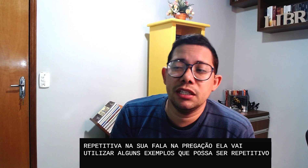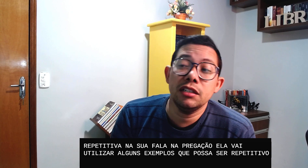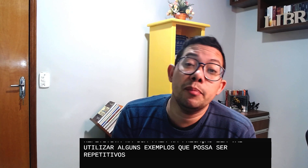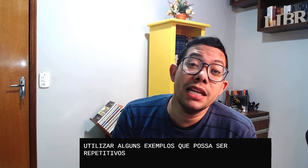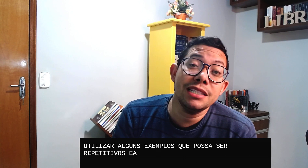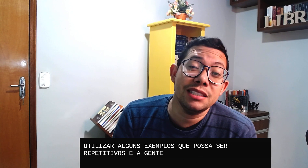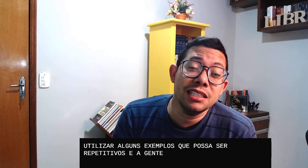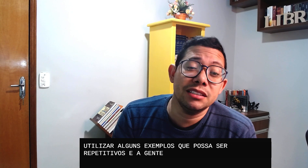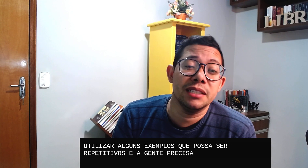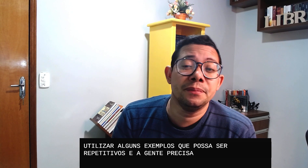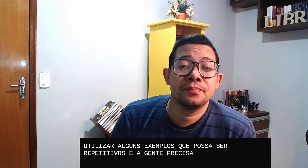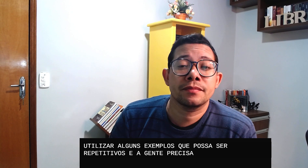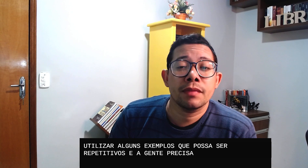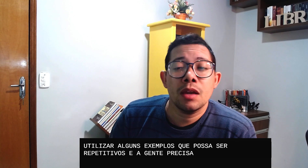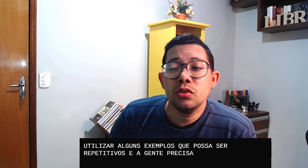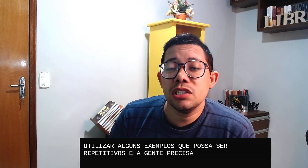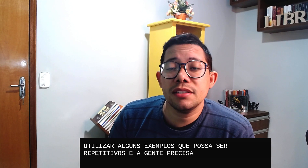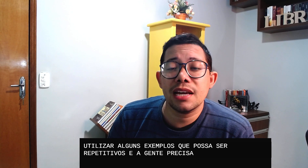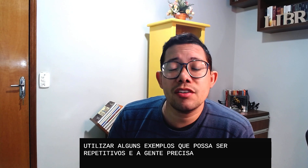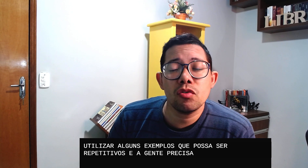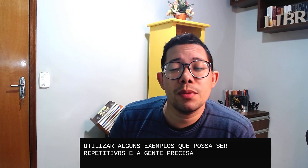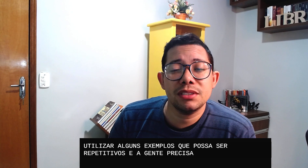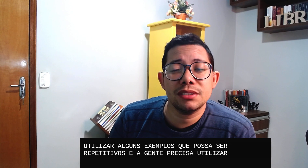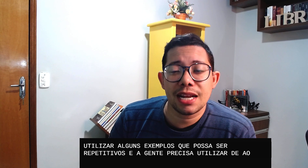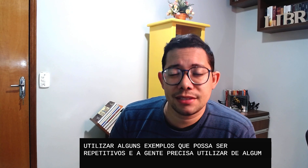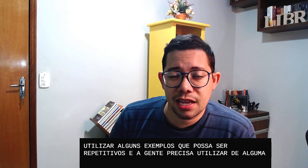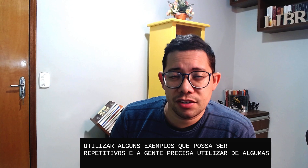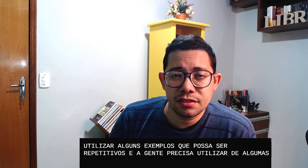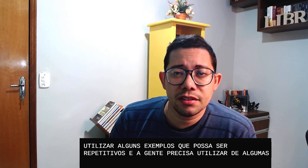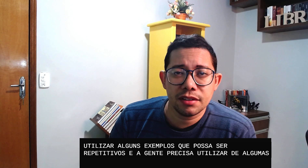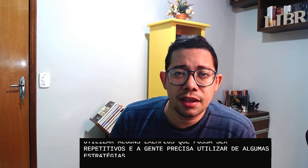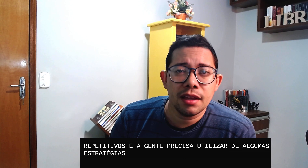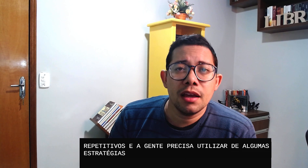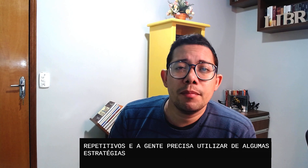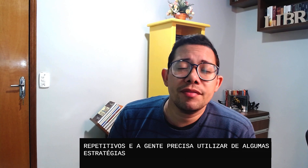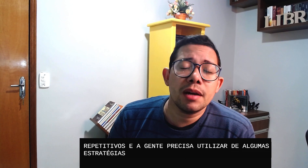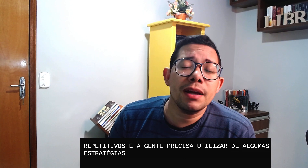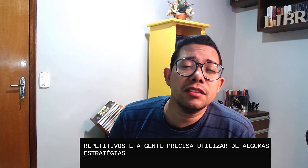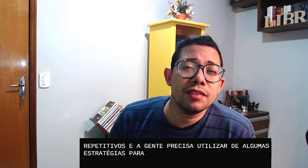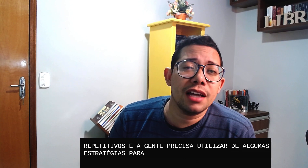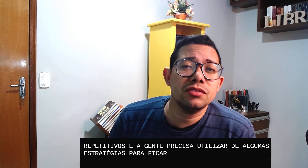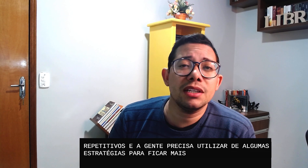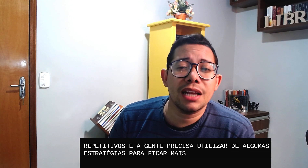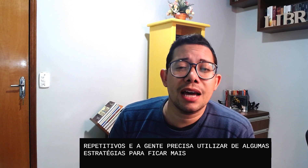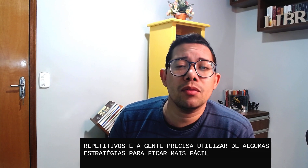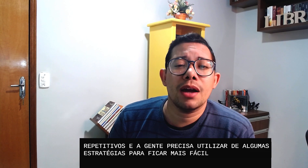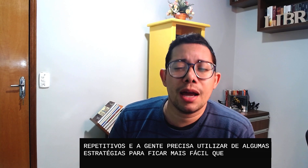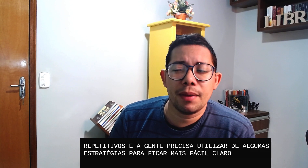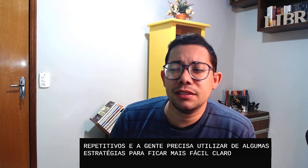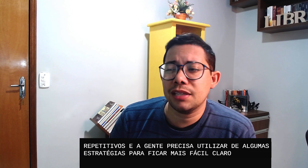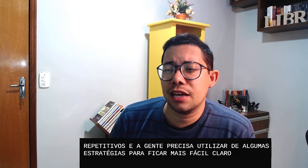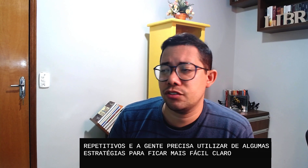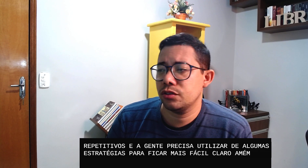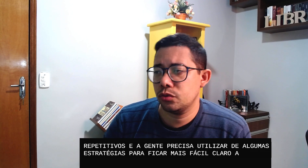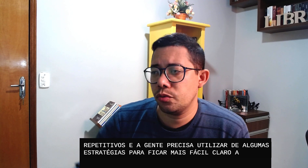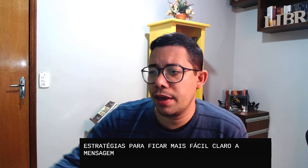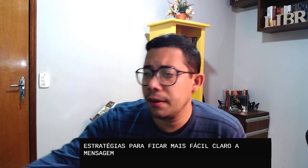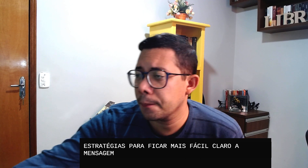gente precisa utilizar de algumas estratégias, né, para ficar mais fácil e claro a mensagem. Tudo bem?